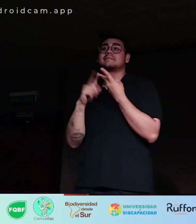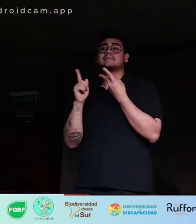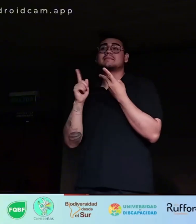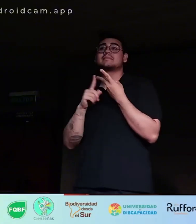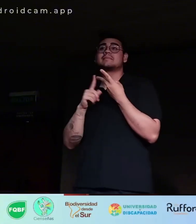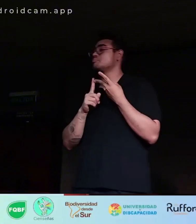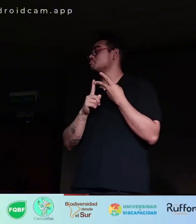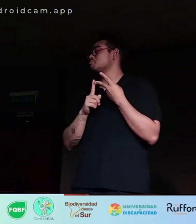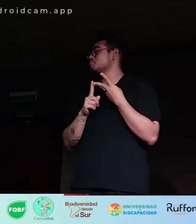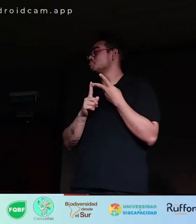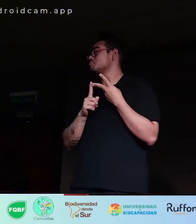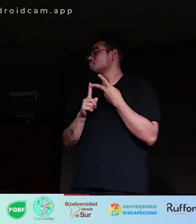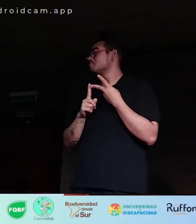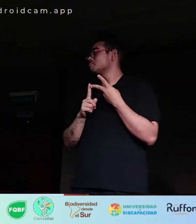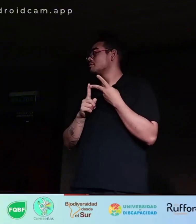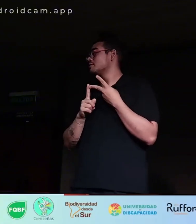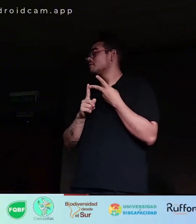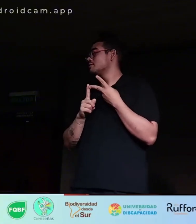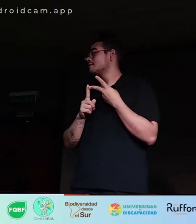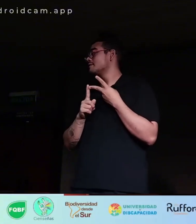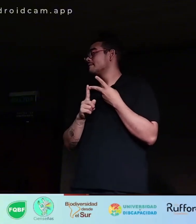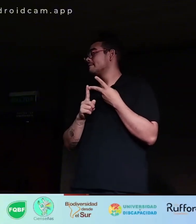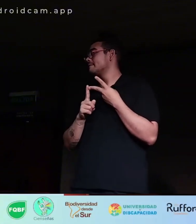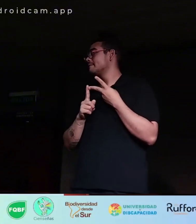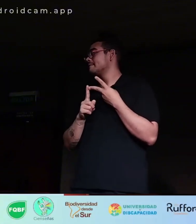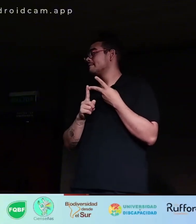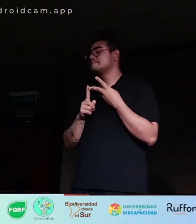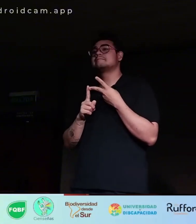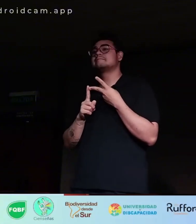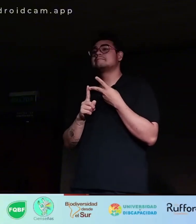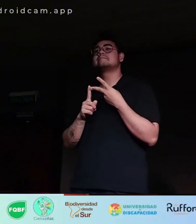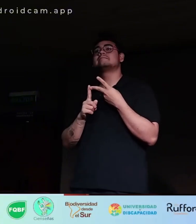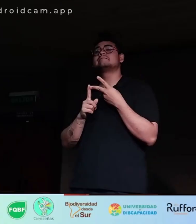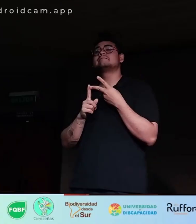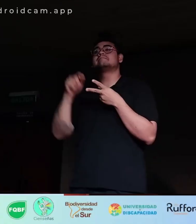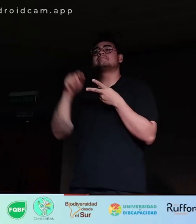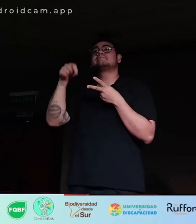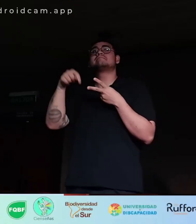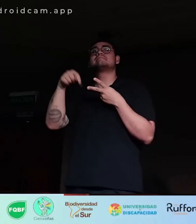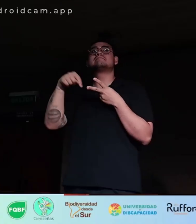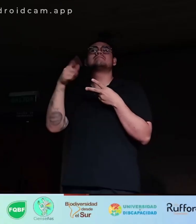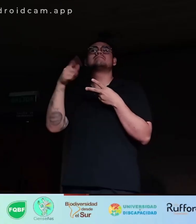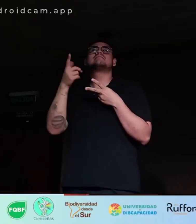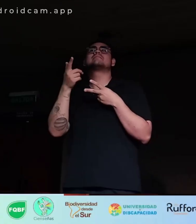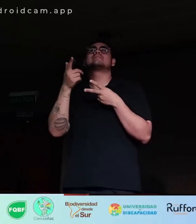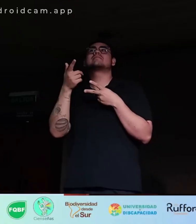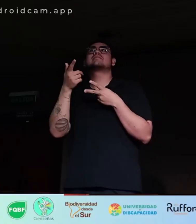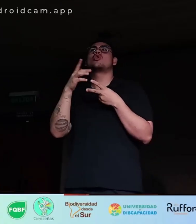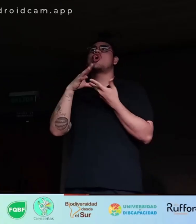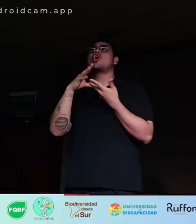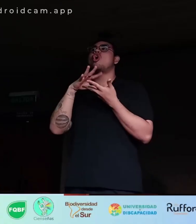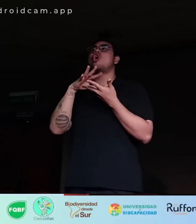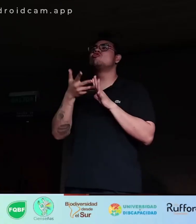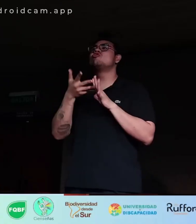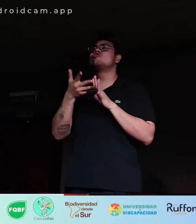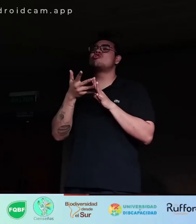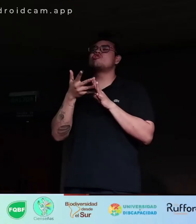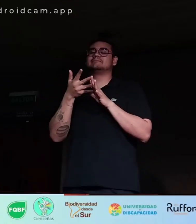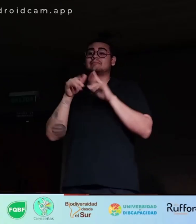actualmente no hay o no existe un programa que sea muy bueno o preciso